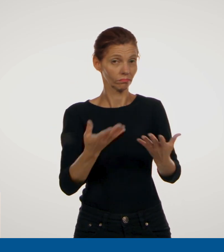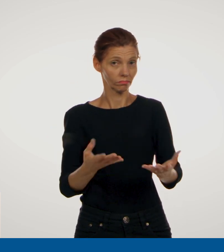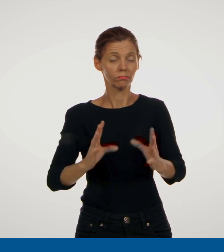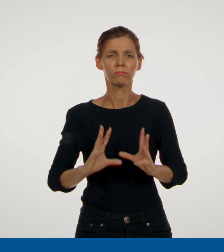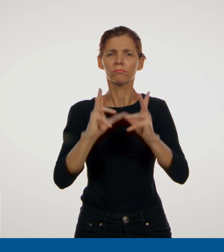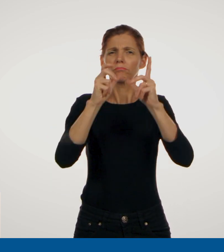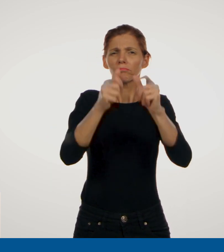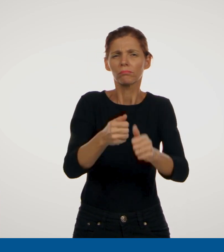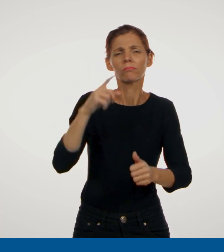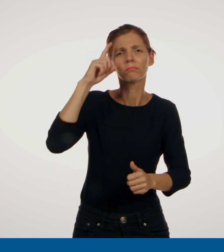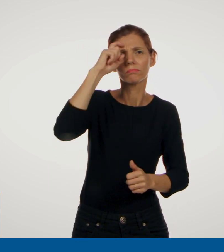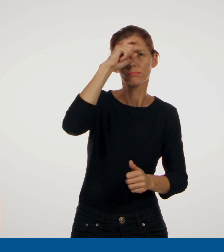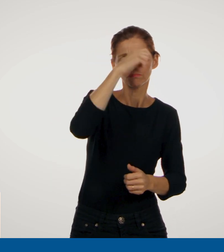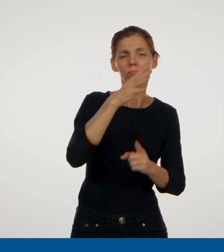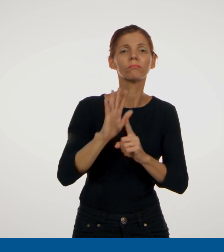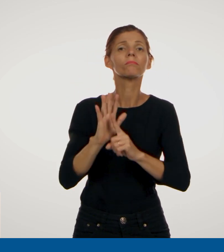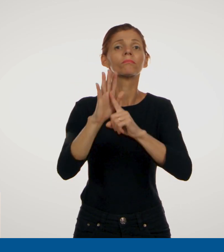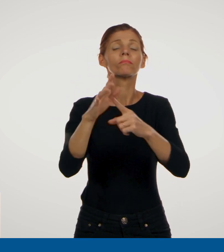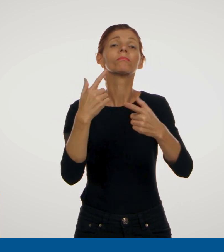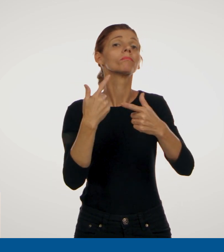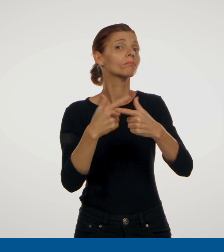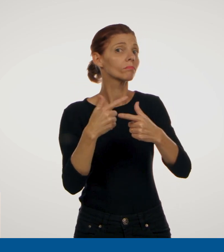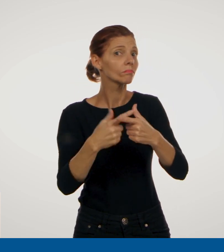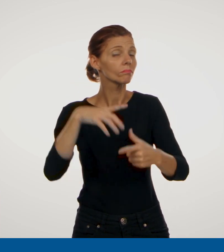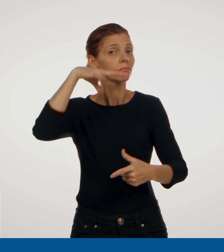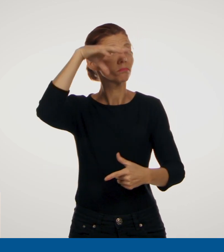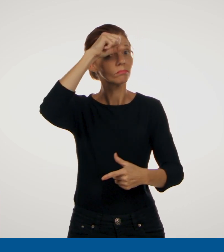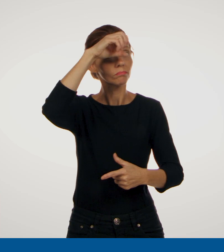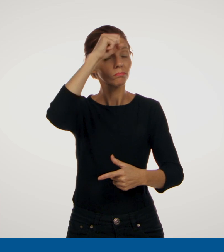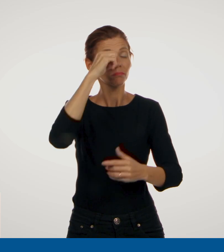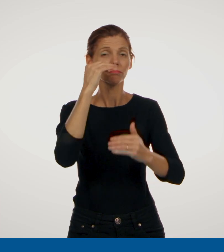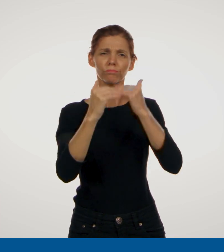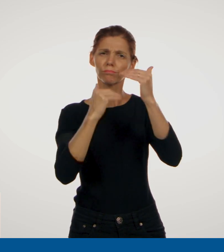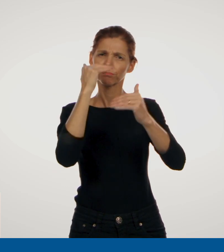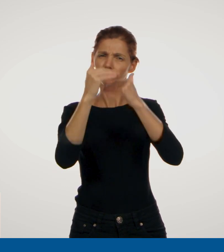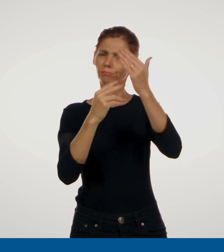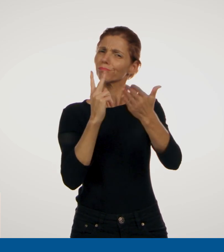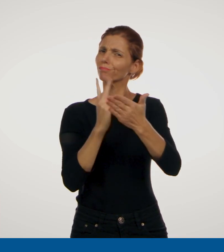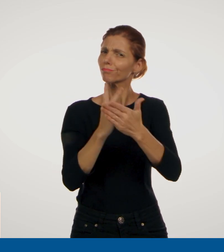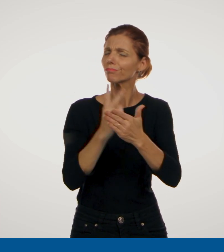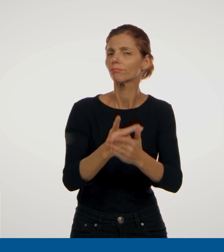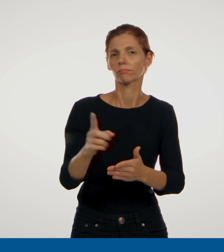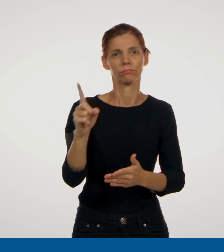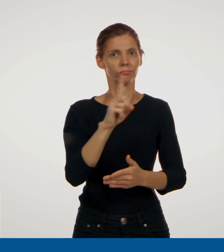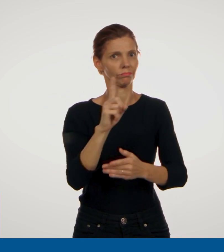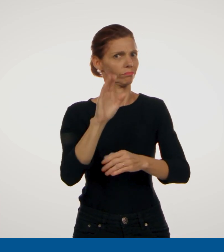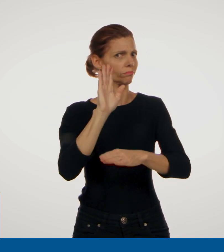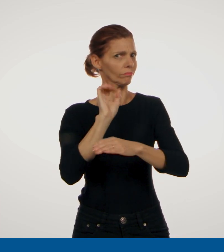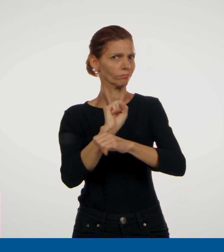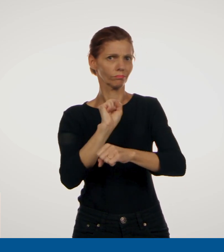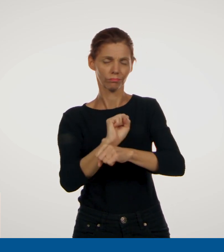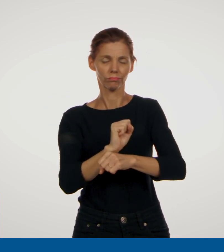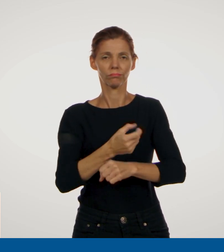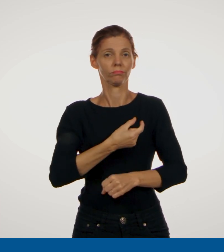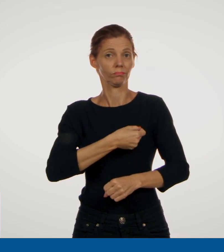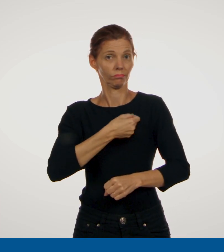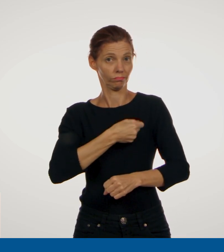cultura particular. Toda essa complexidade nos mostra o porquê a aprendizagem é um processo